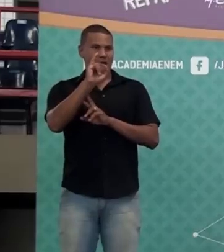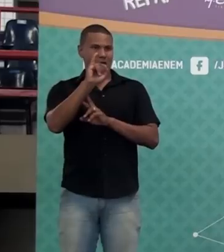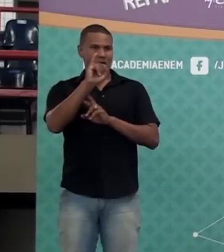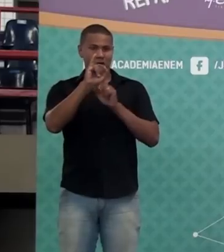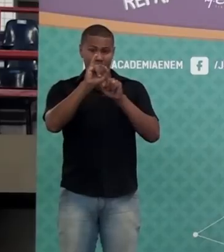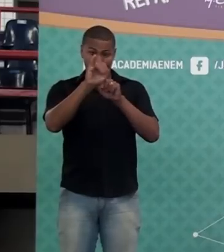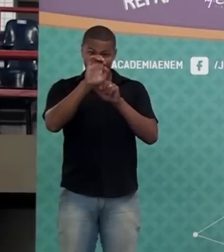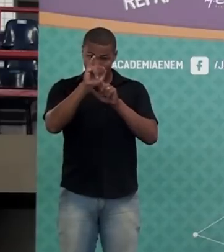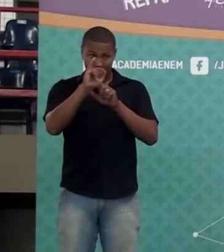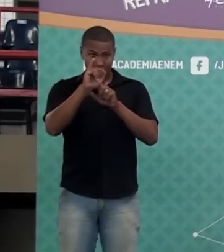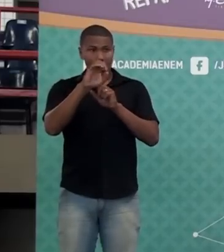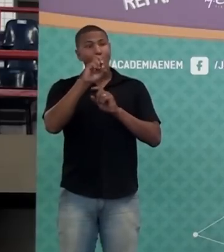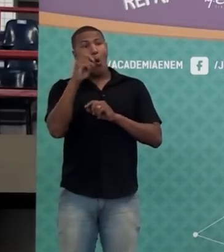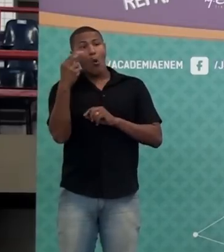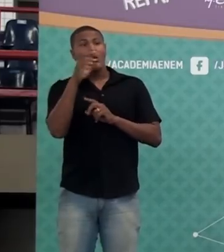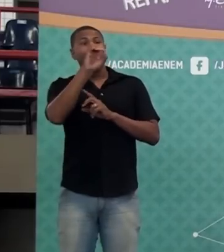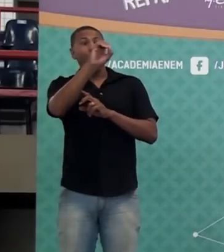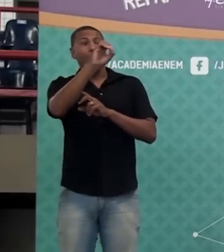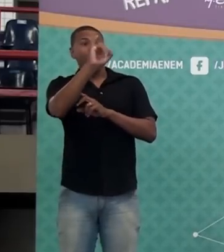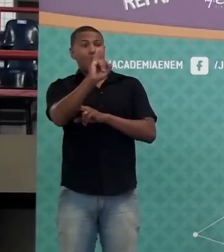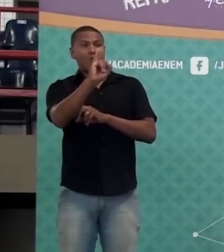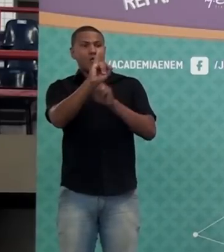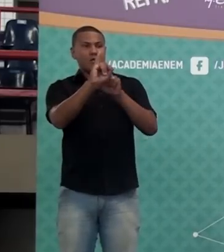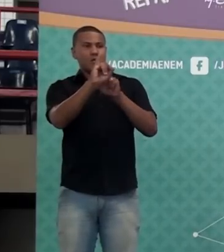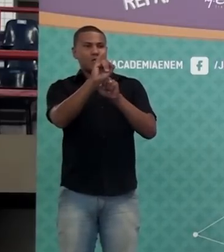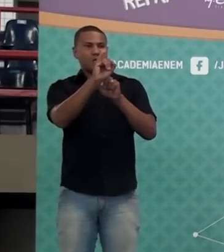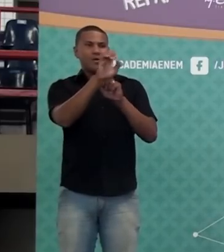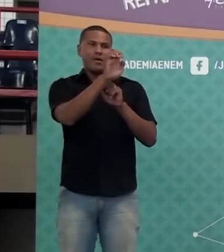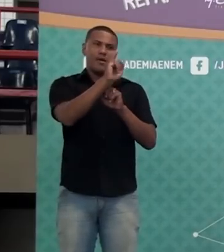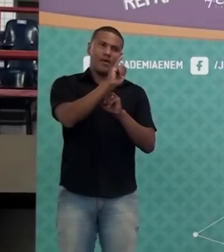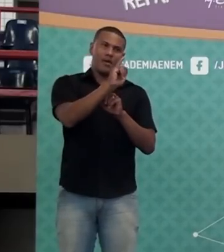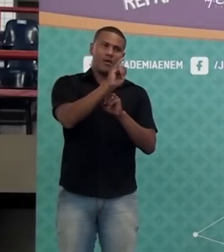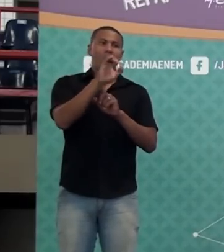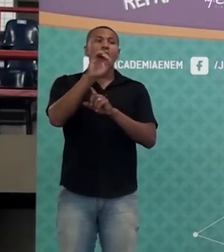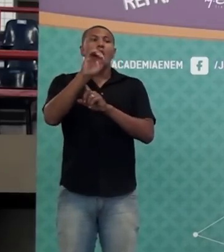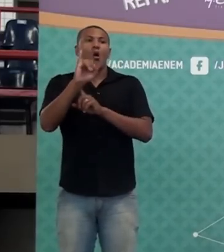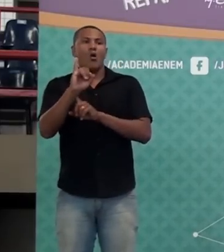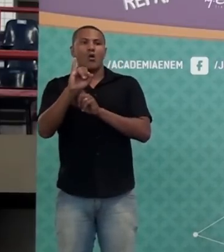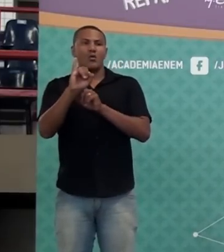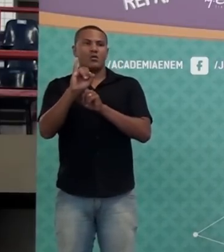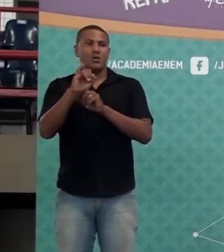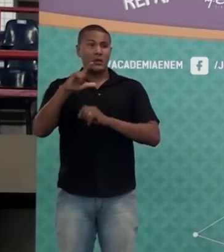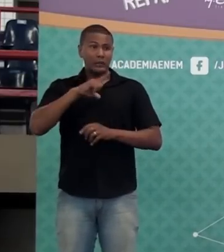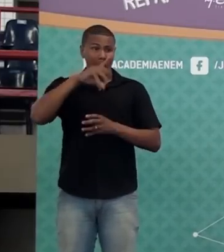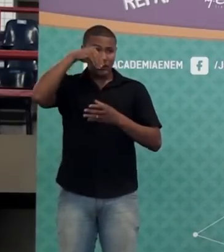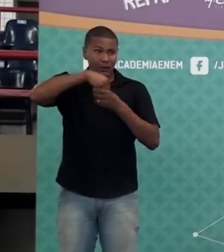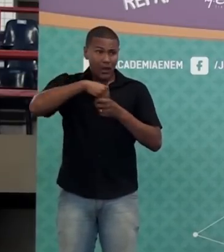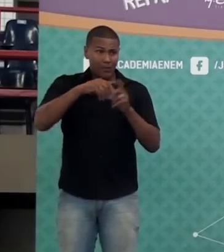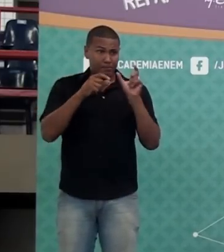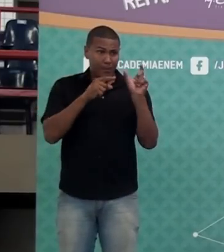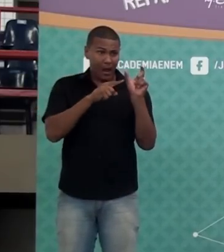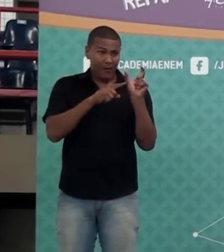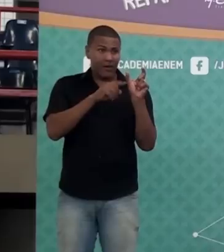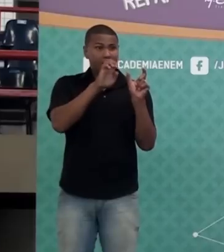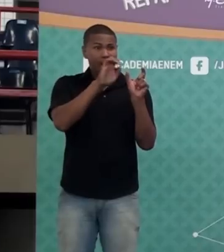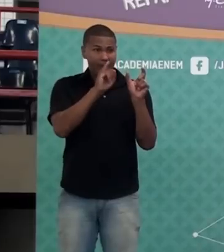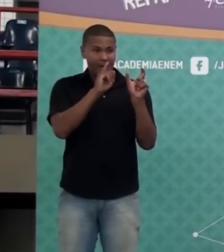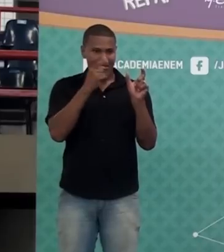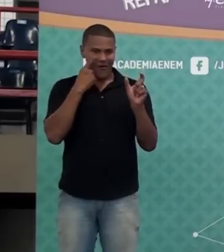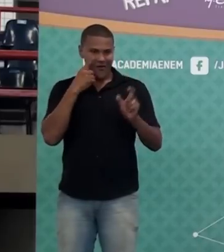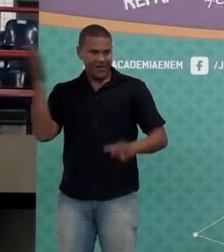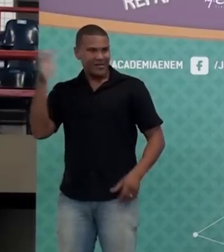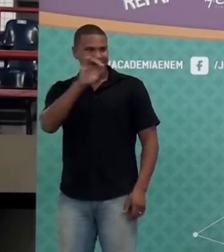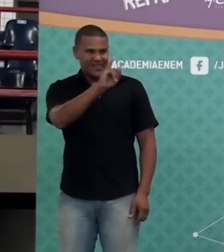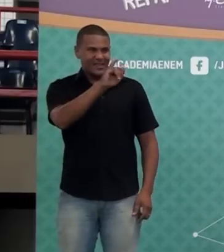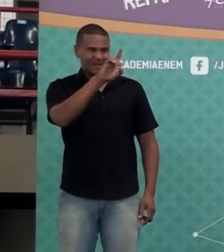Ideia. E a palavra que eu imprimo mais força é no dei. E tem o ditongo ei. O ditongo são 2